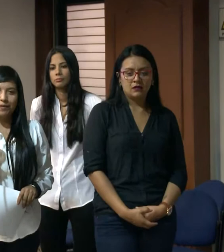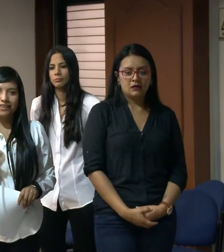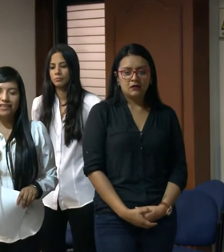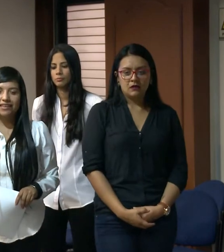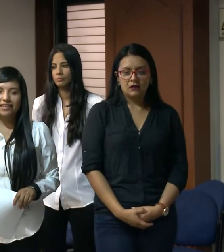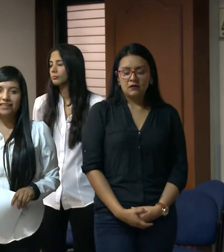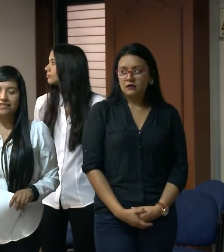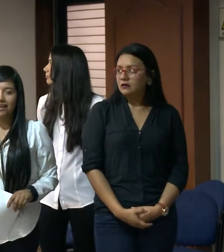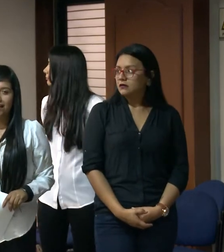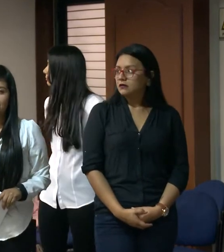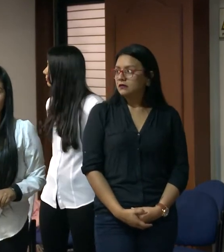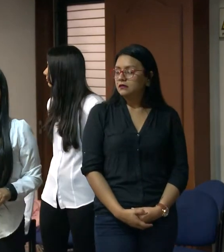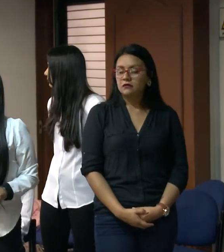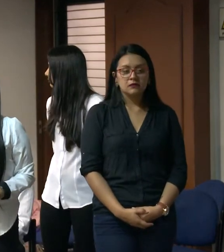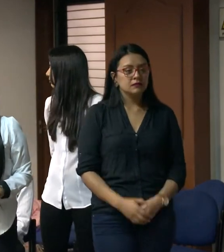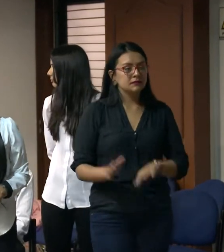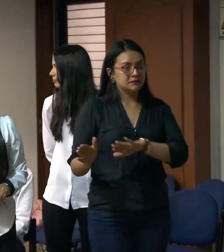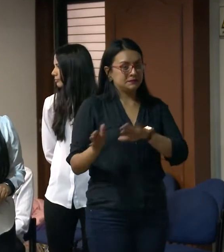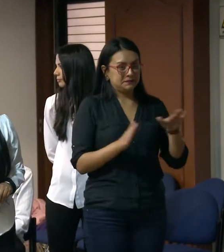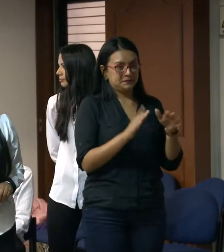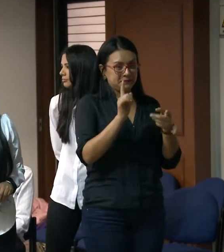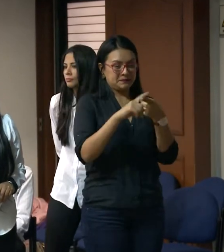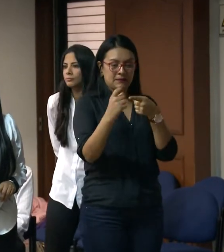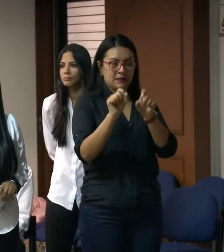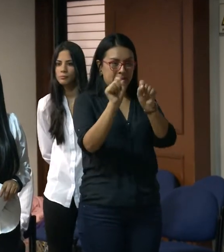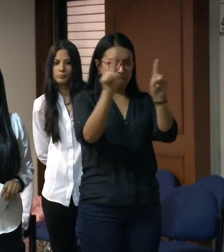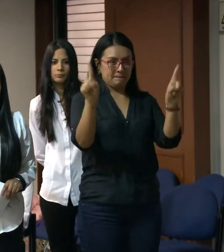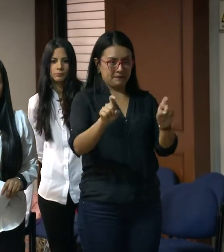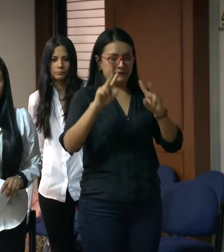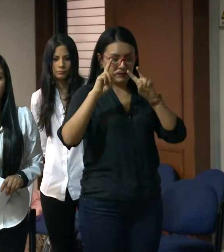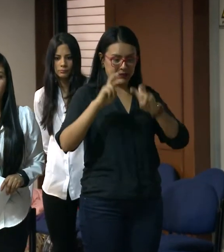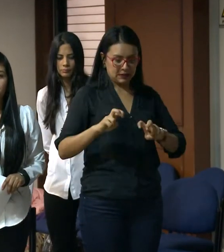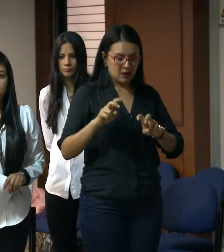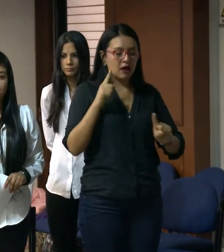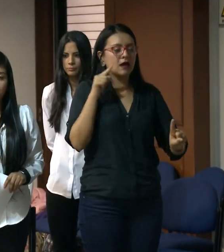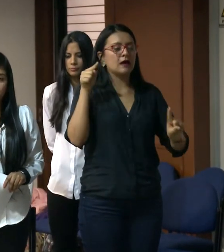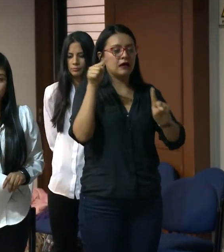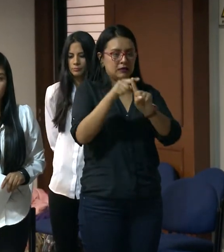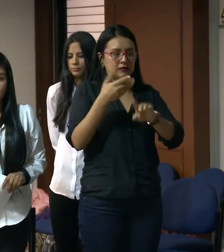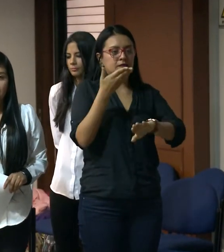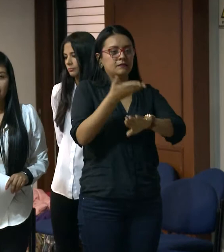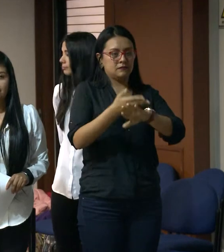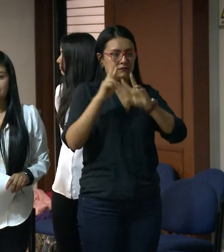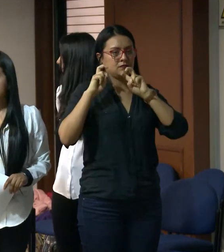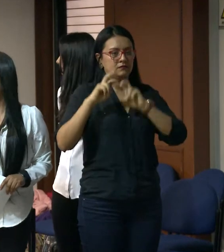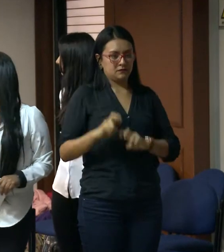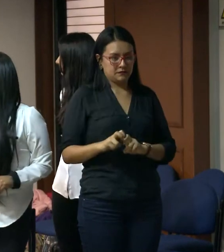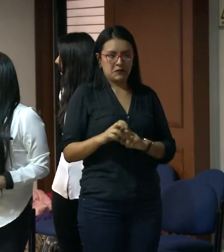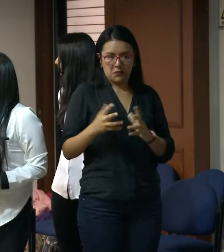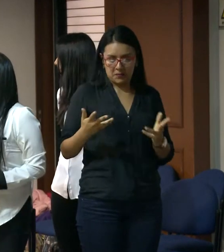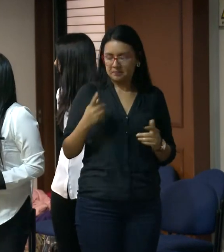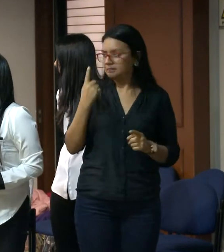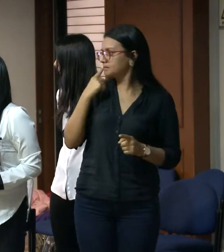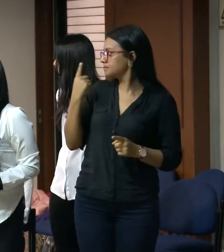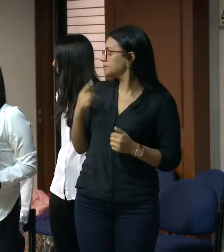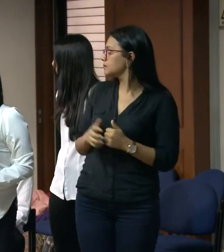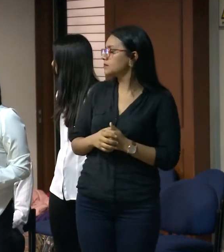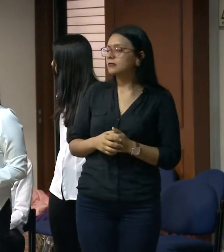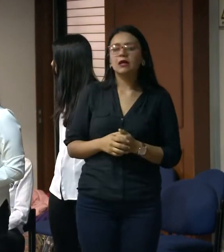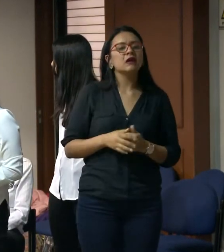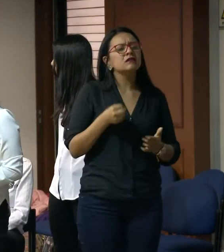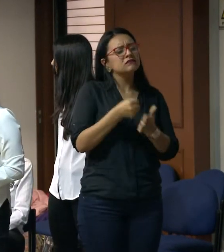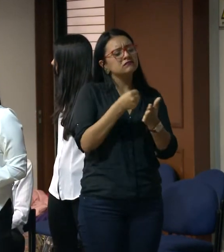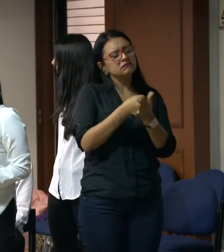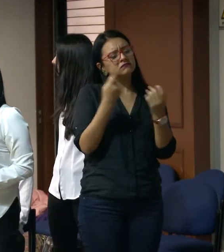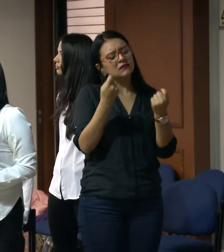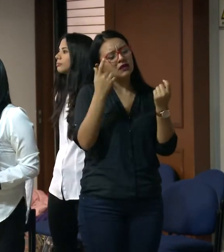Bueno, a partir de esa pregunta de investigación se generó el objetivo de investigación, que es el siguiente: promover